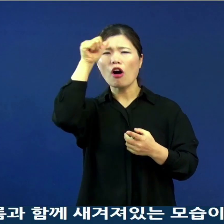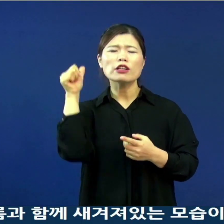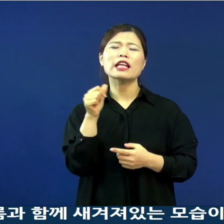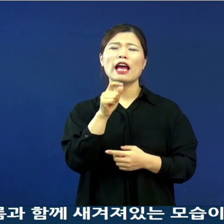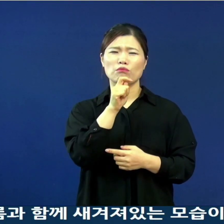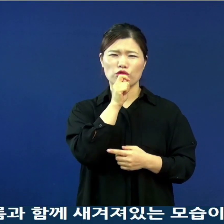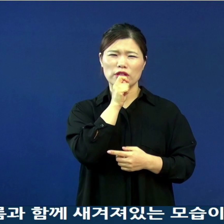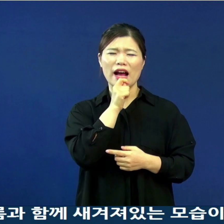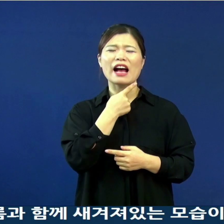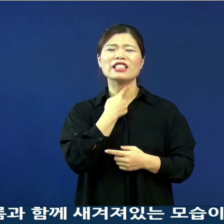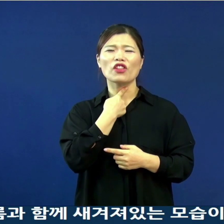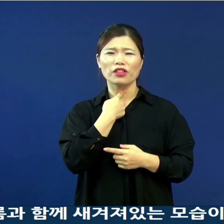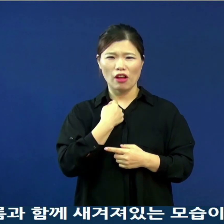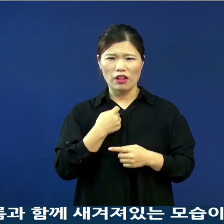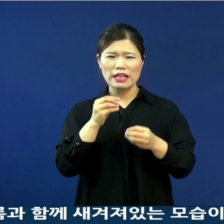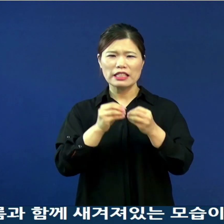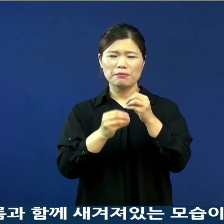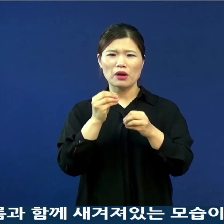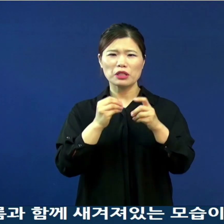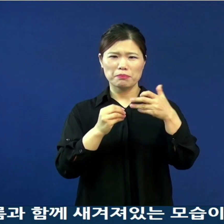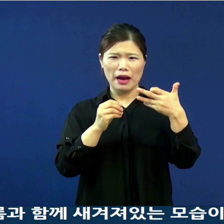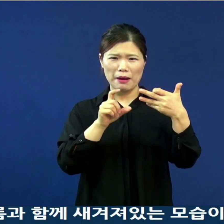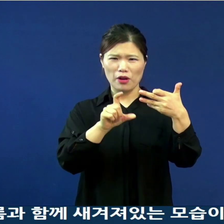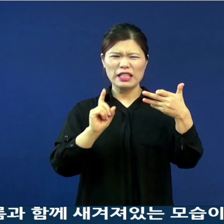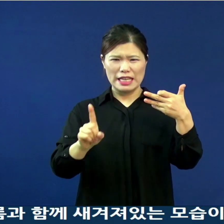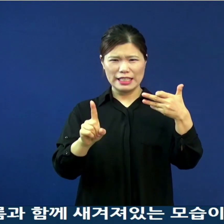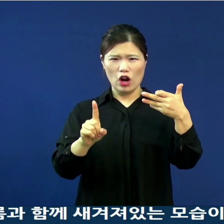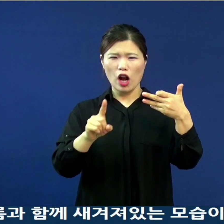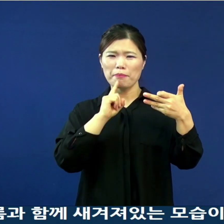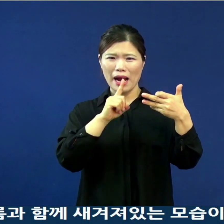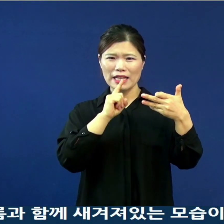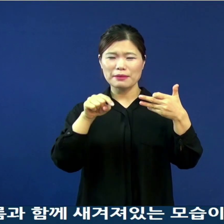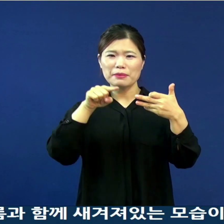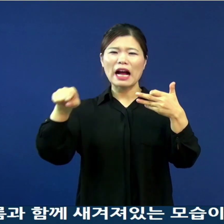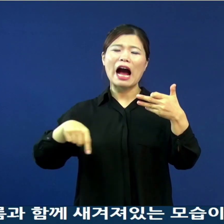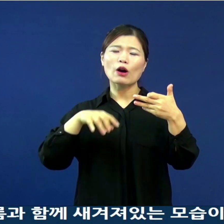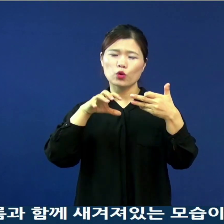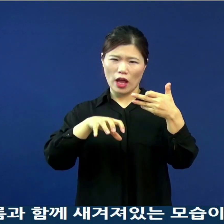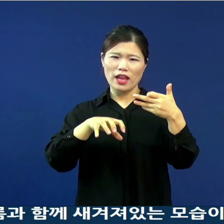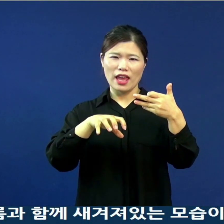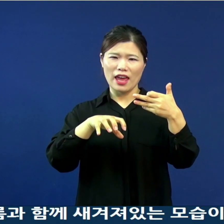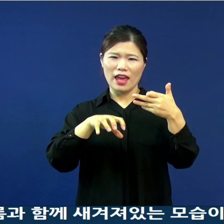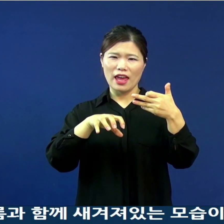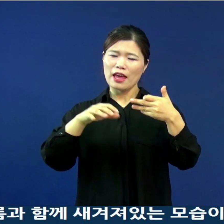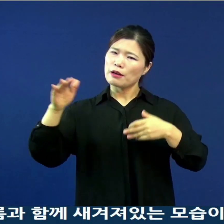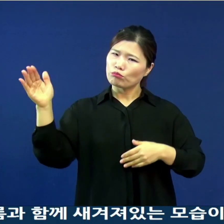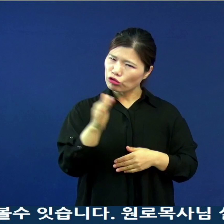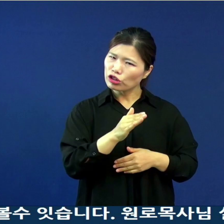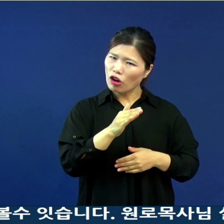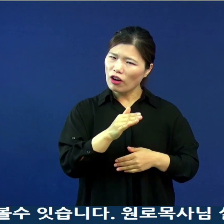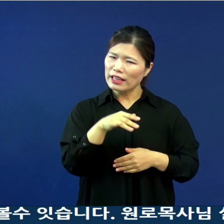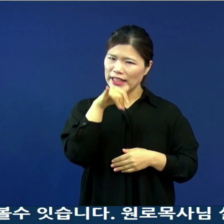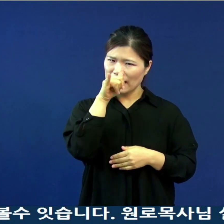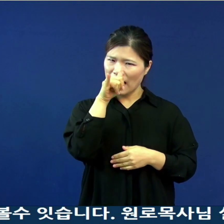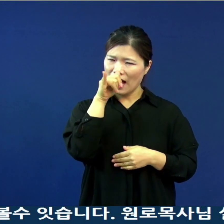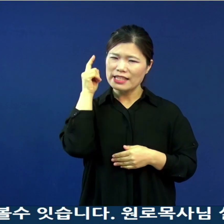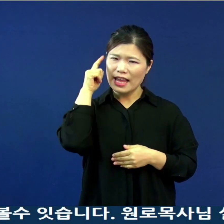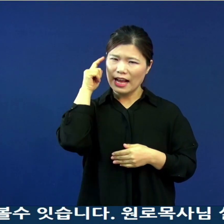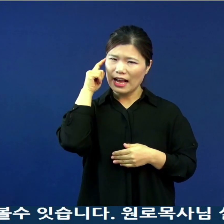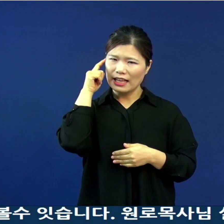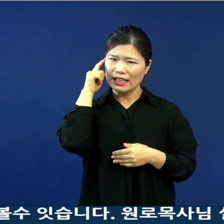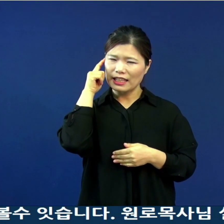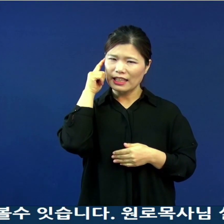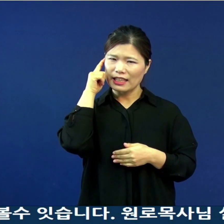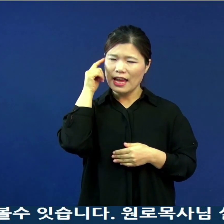시편 18편 1절의 말씀 그 가운데 달려 그 가운데로부터 나오지 않았나, 이런